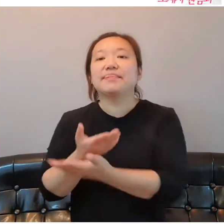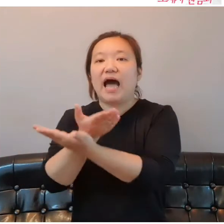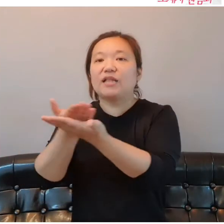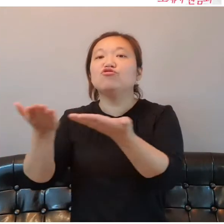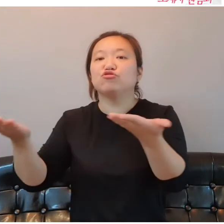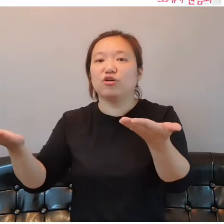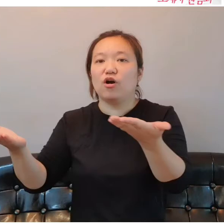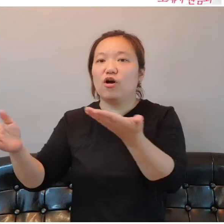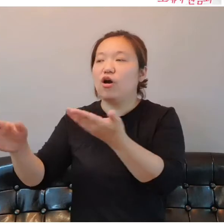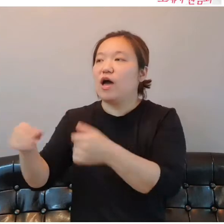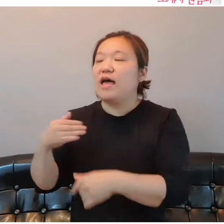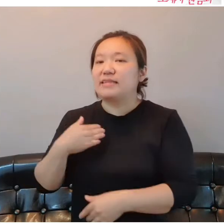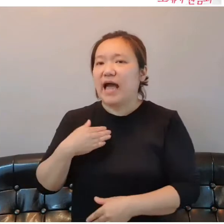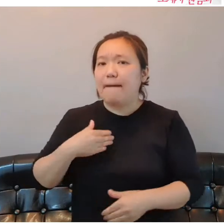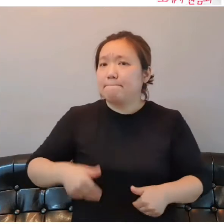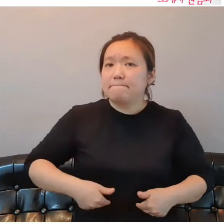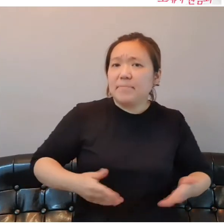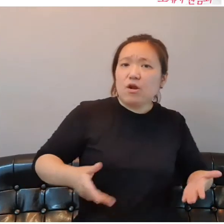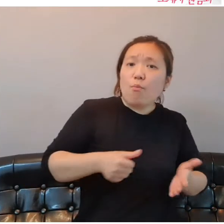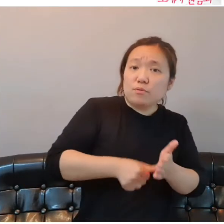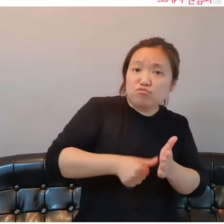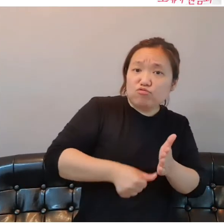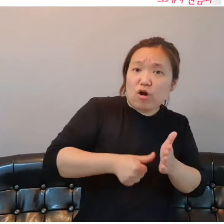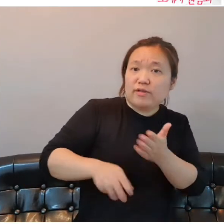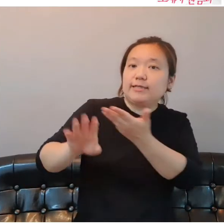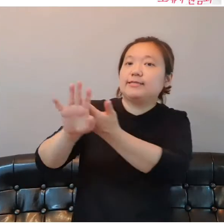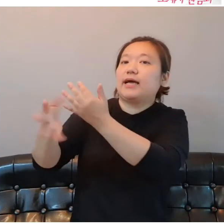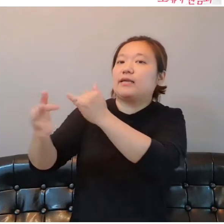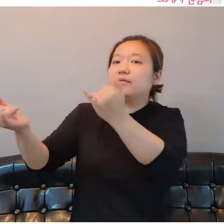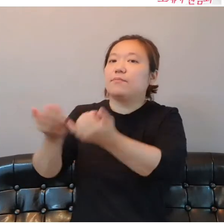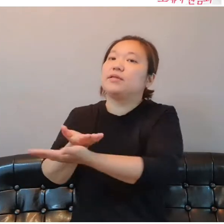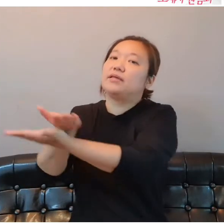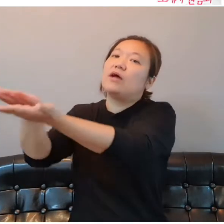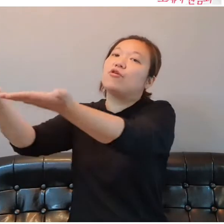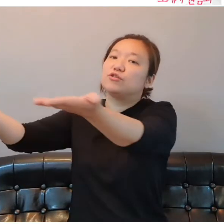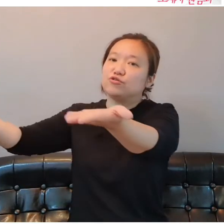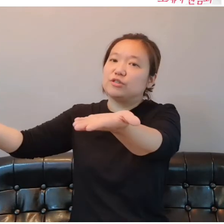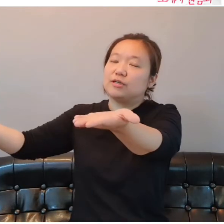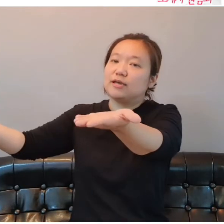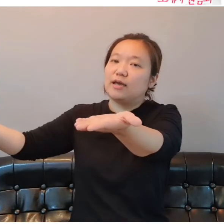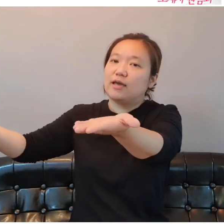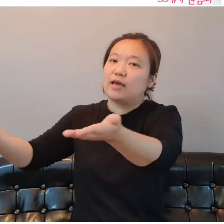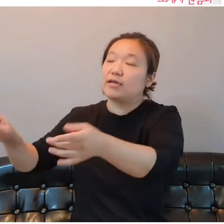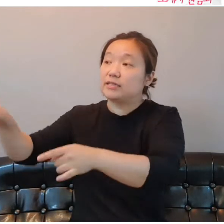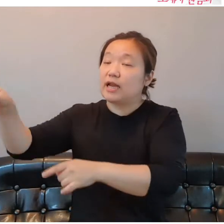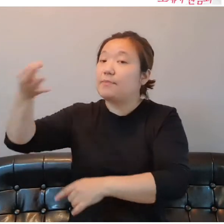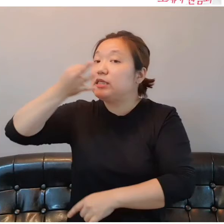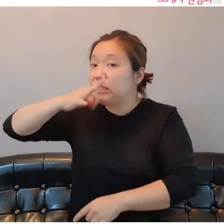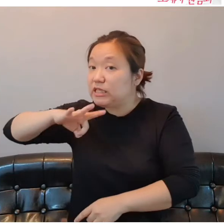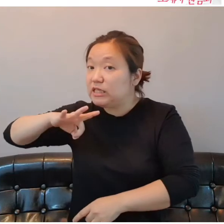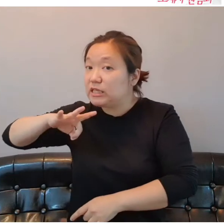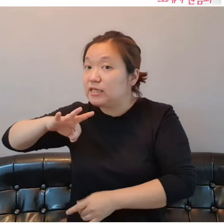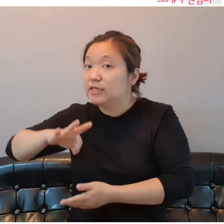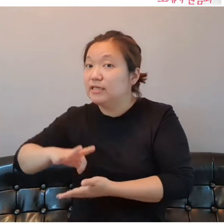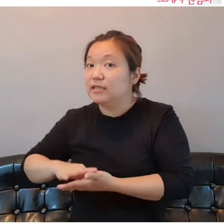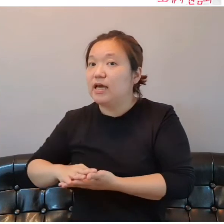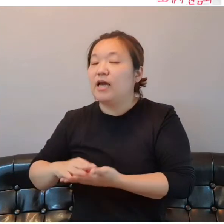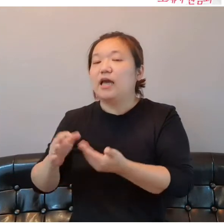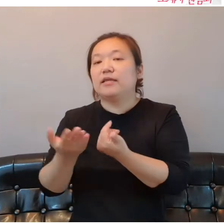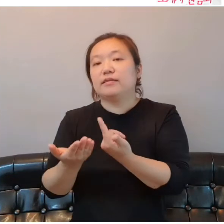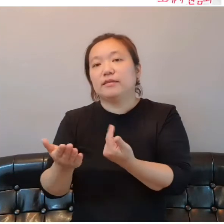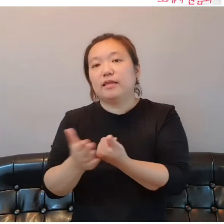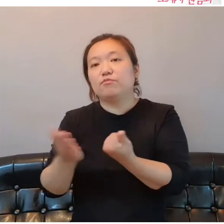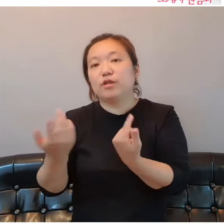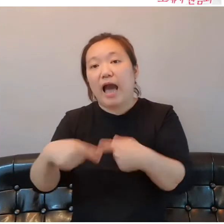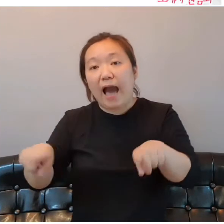필요 없지만 누군가에게는 유용할 수 있는 물건들을 이웃과 나눔하세요. 더불어 살아가는 삶이